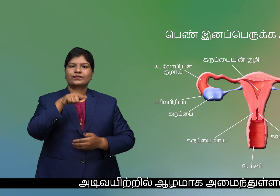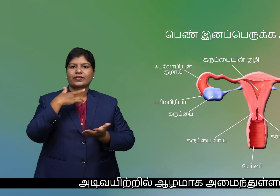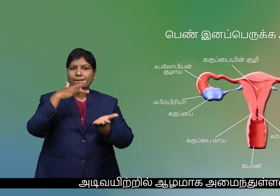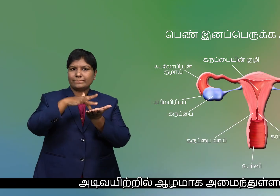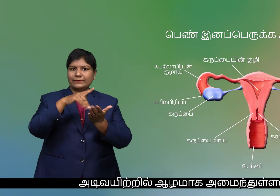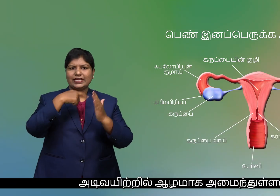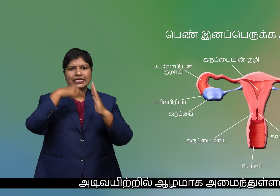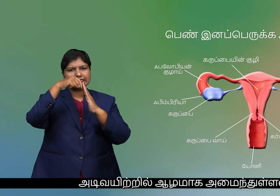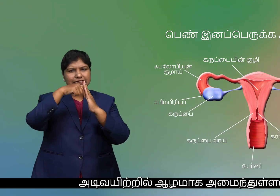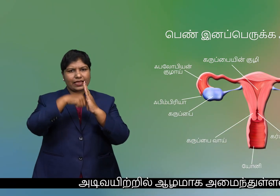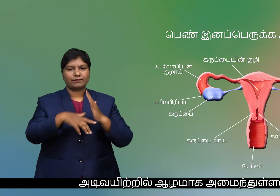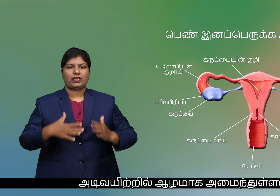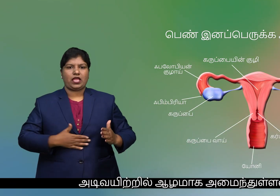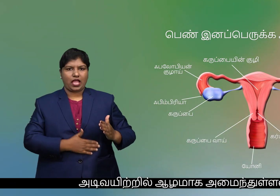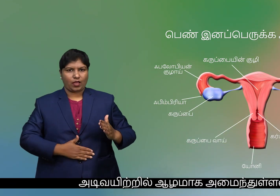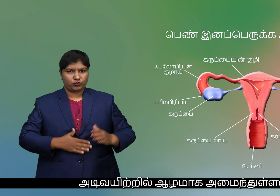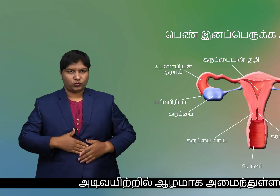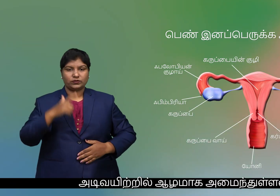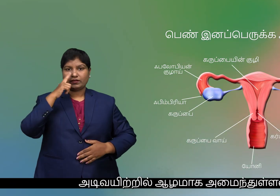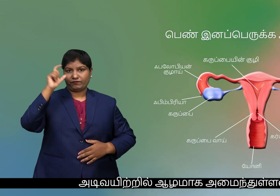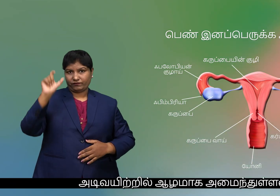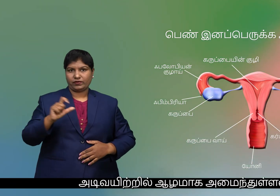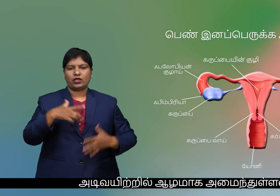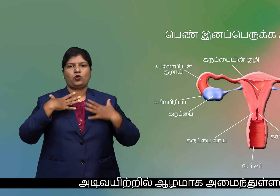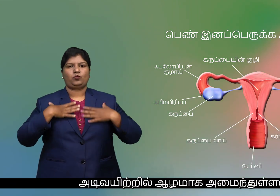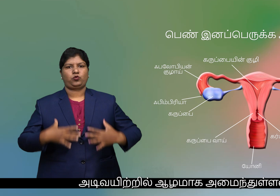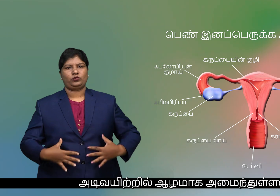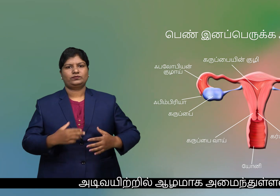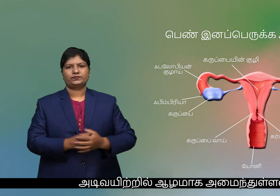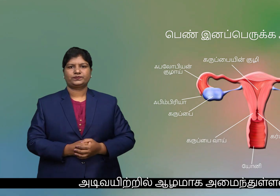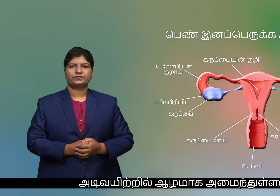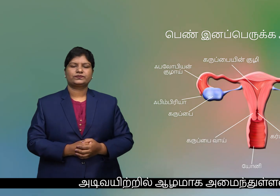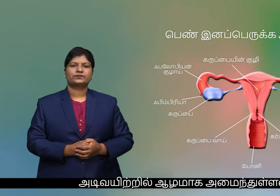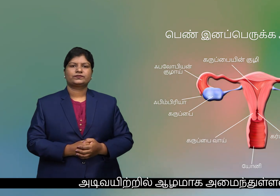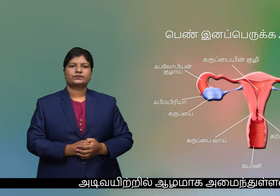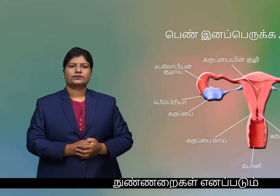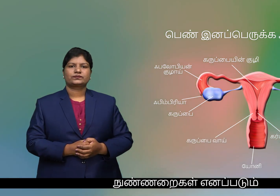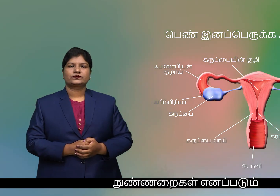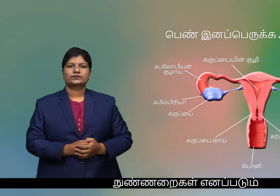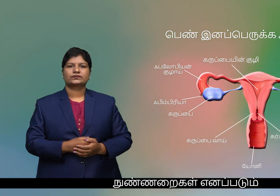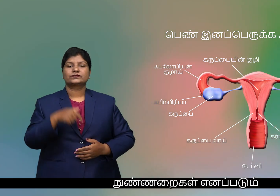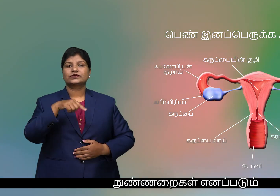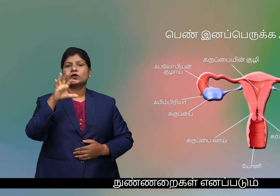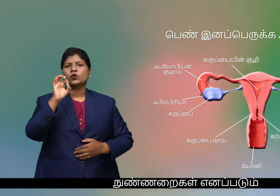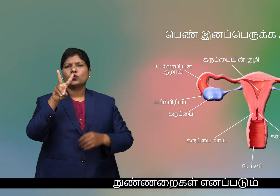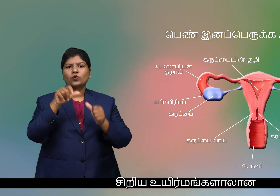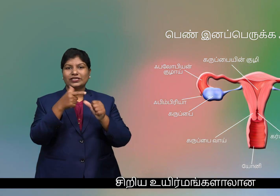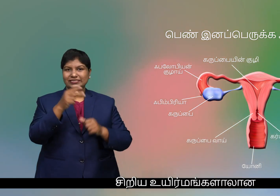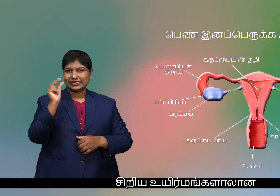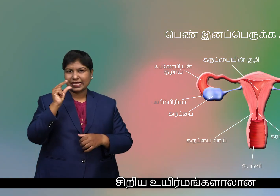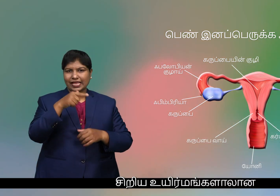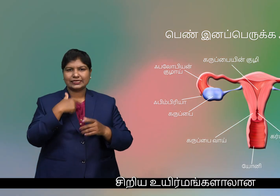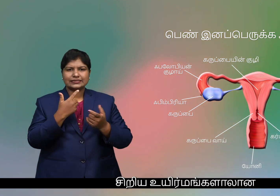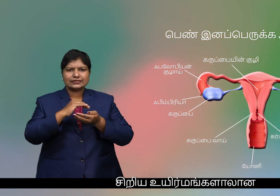அடிவயிற்றில் ஆழமாக அமைந்துள்ளன. நுண்ணறைகள் எனப்படும்